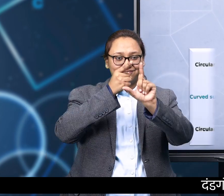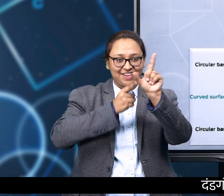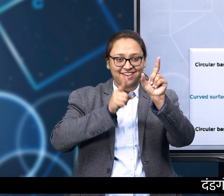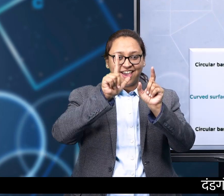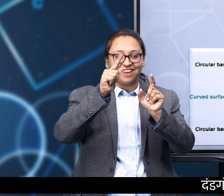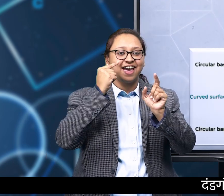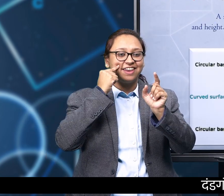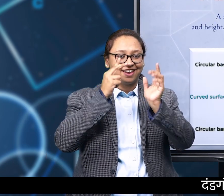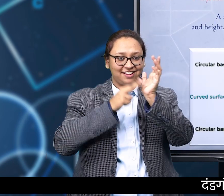दंडगोलाकार.